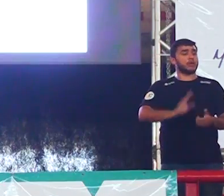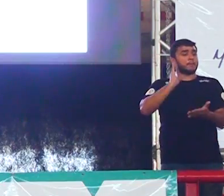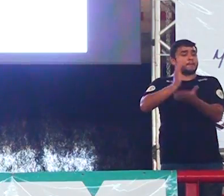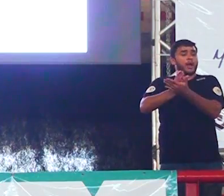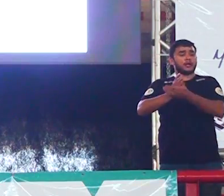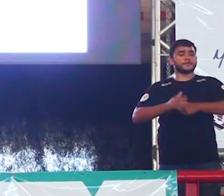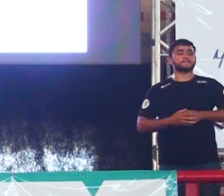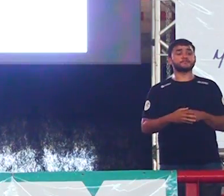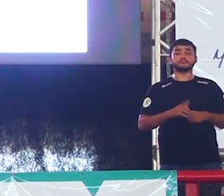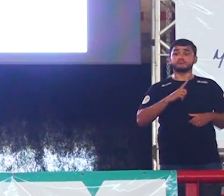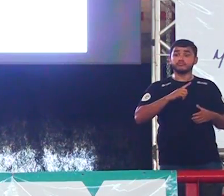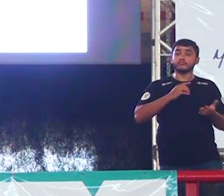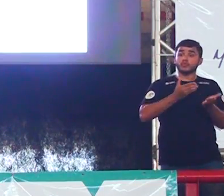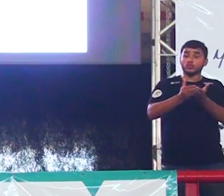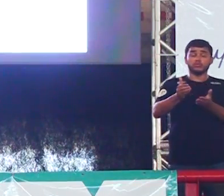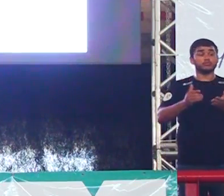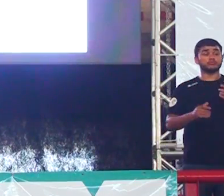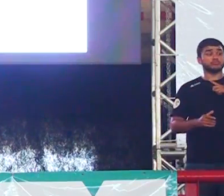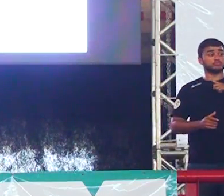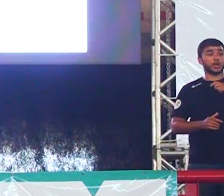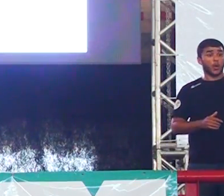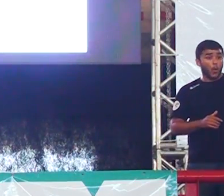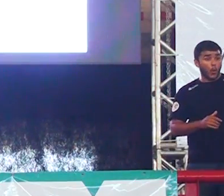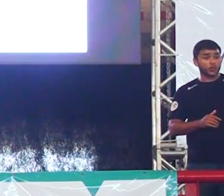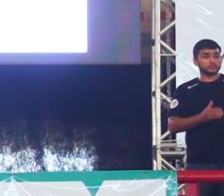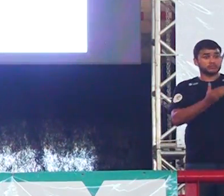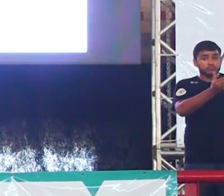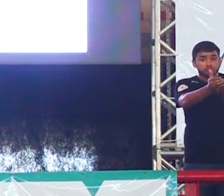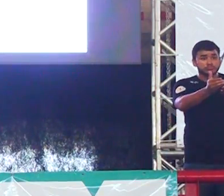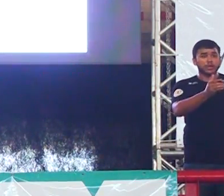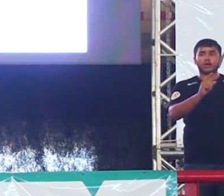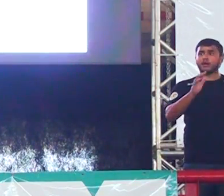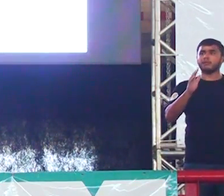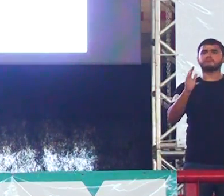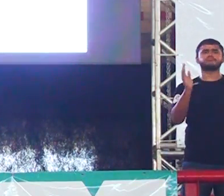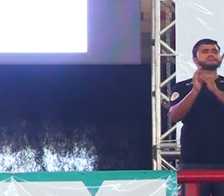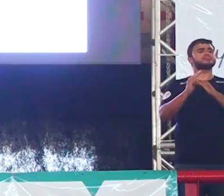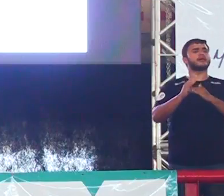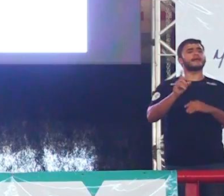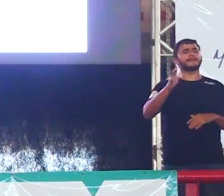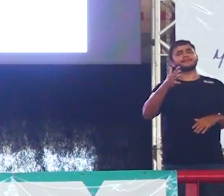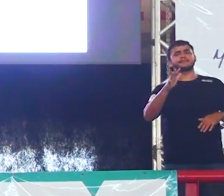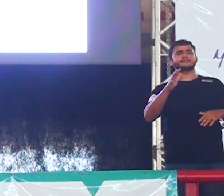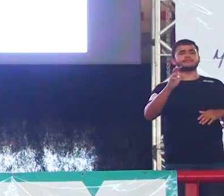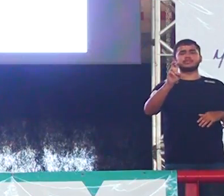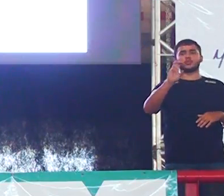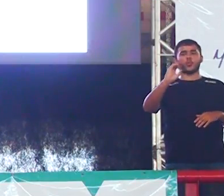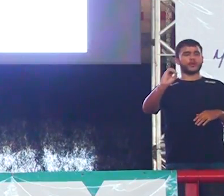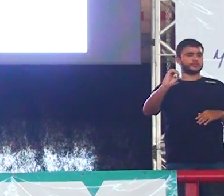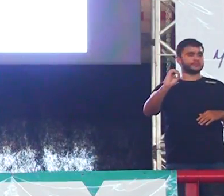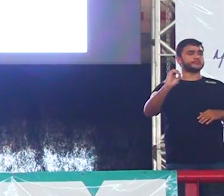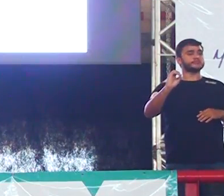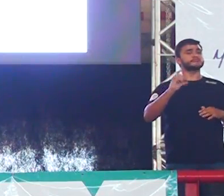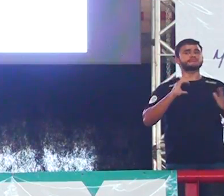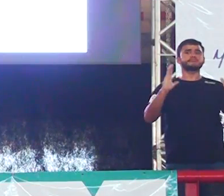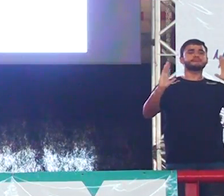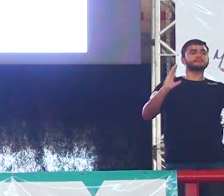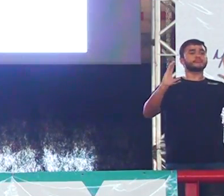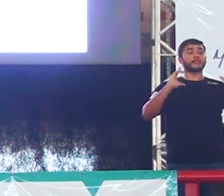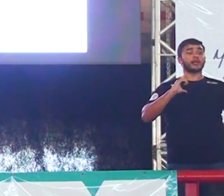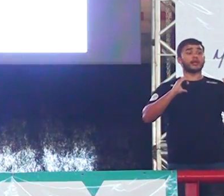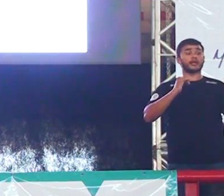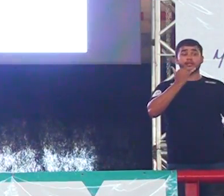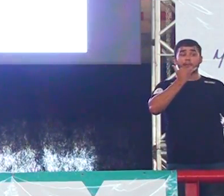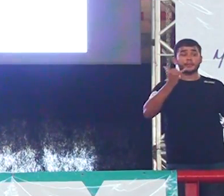como também ela pode ter quem? Ela pode começar o ciclo menstrual aos 11 anos de idade e ter a sua menopausa por volta dos 50 anos. Então, isso não